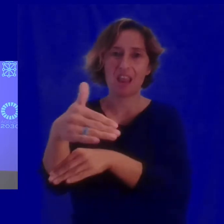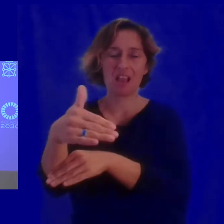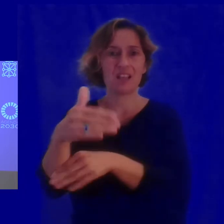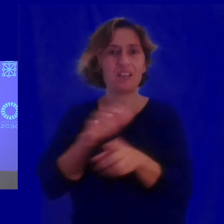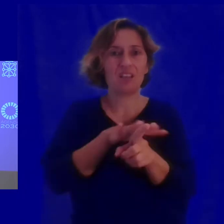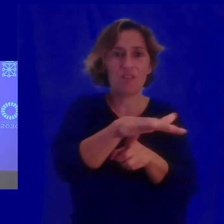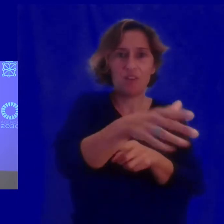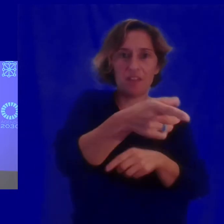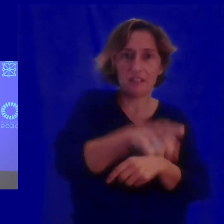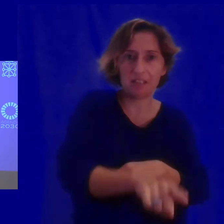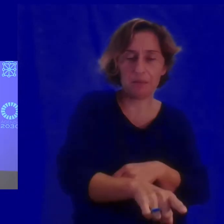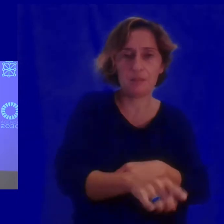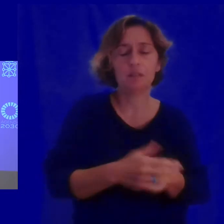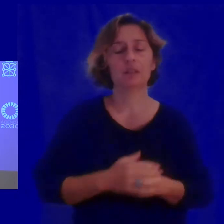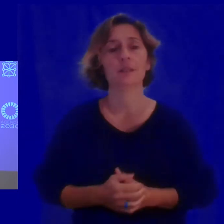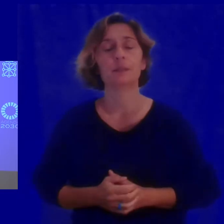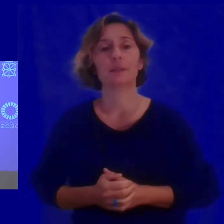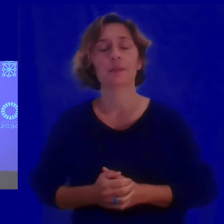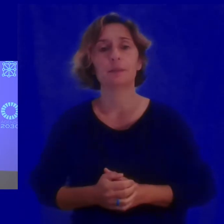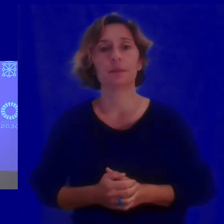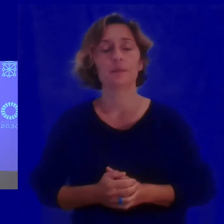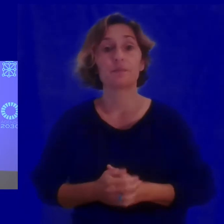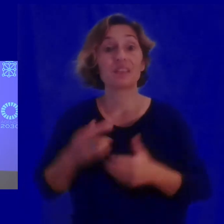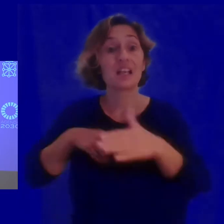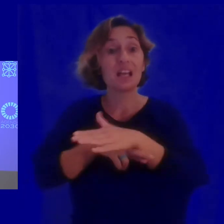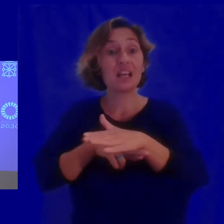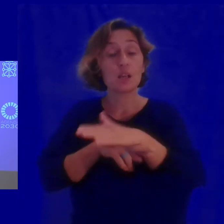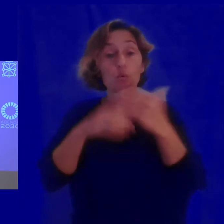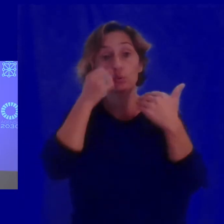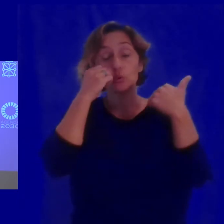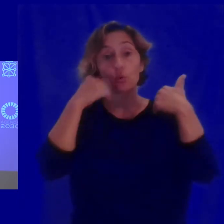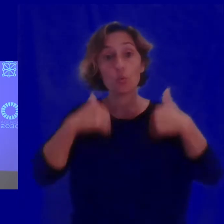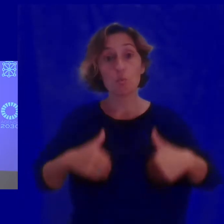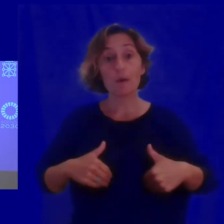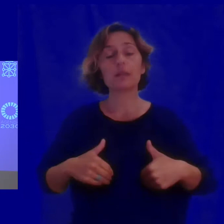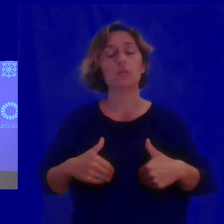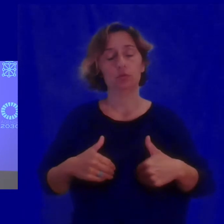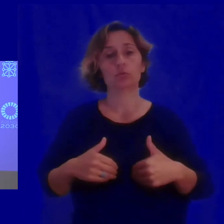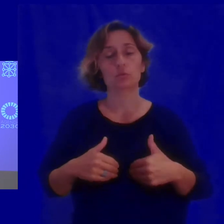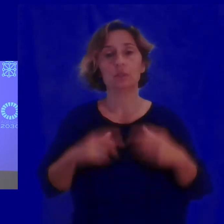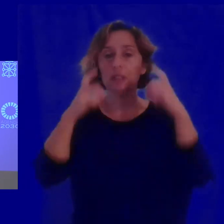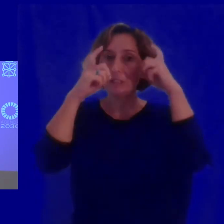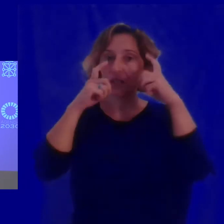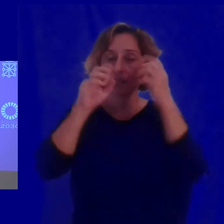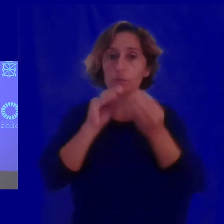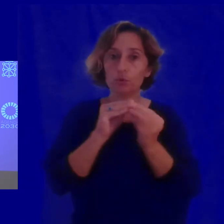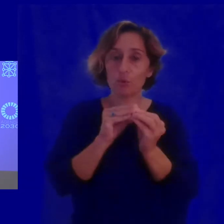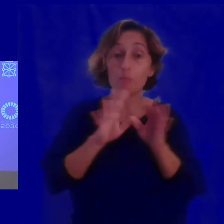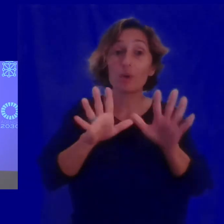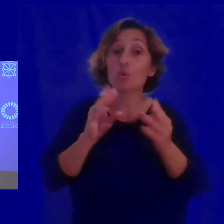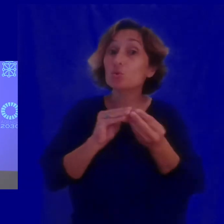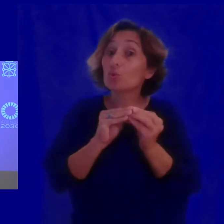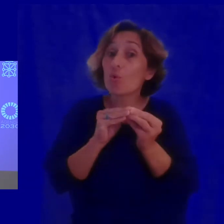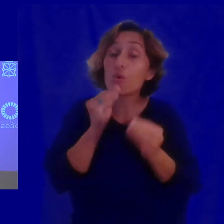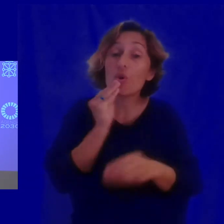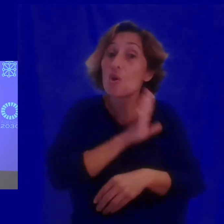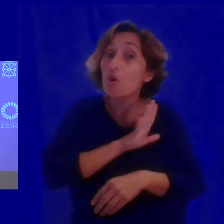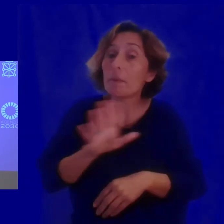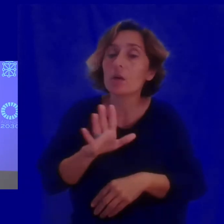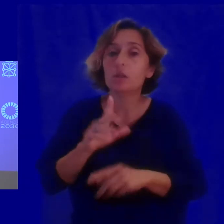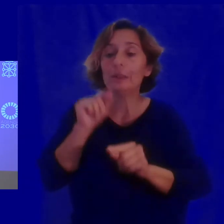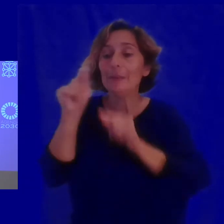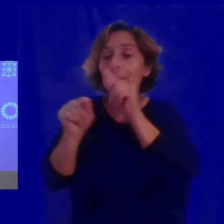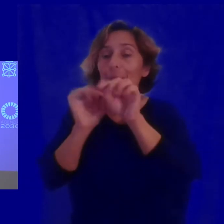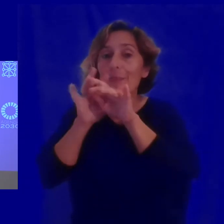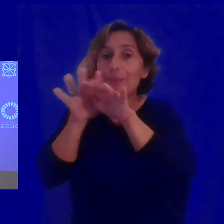evidente. Lo estamos abordando desde recursos humanos, pero desde luego la mejor solución es que bajen los